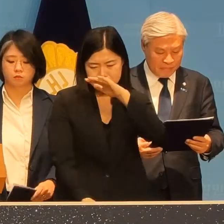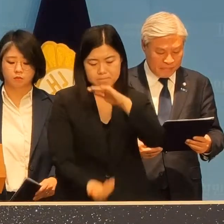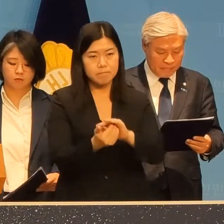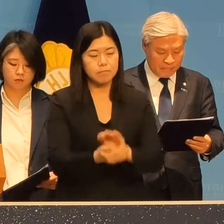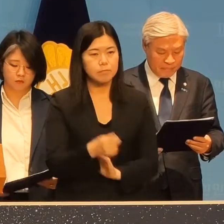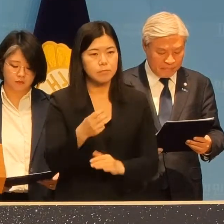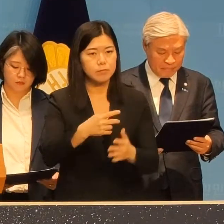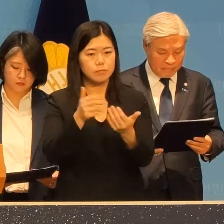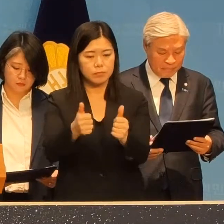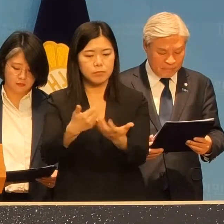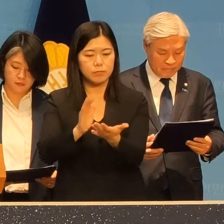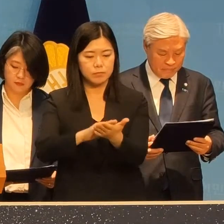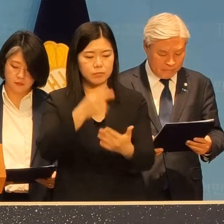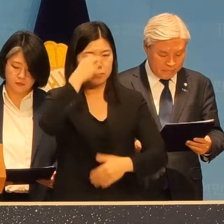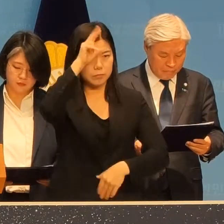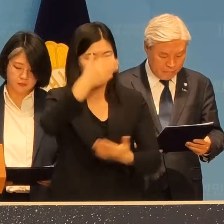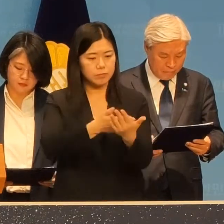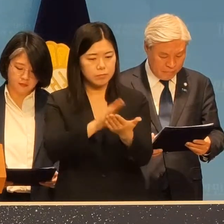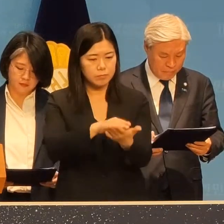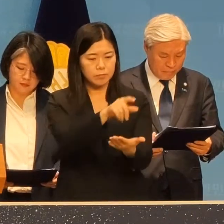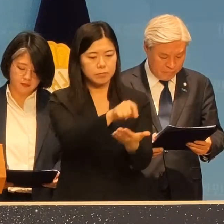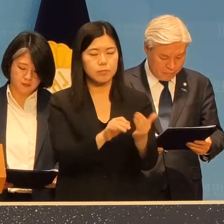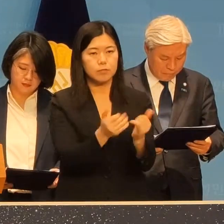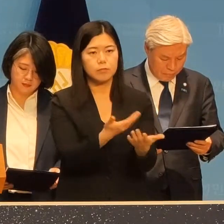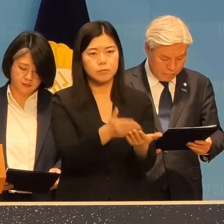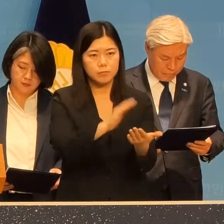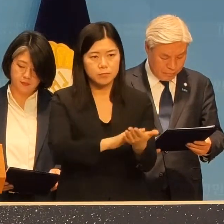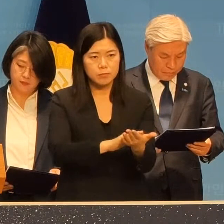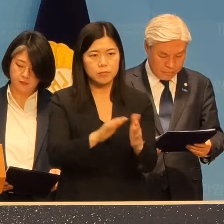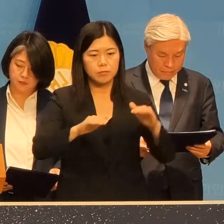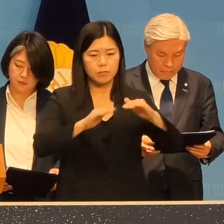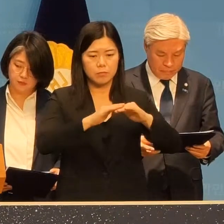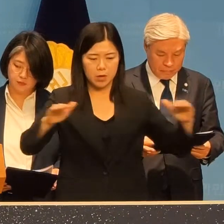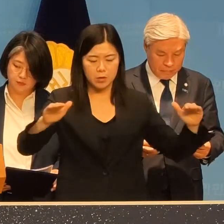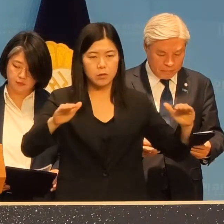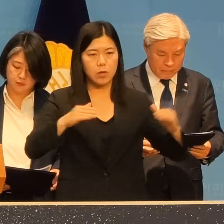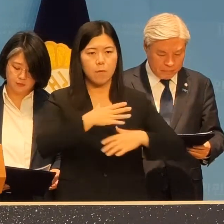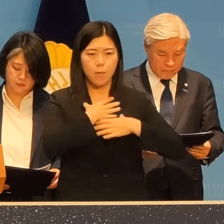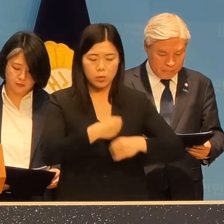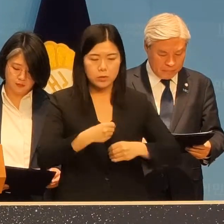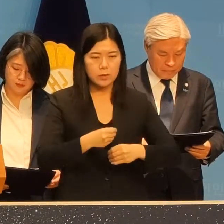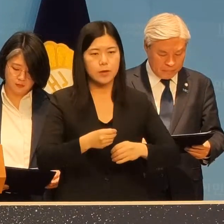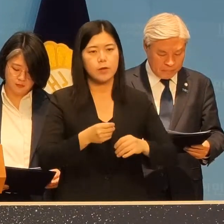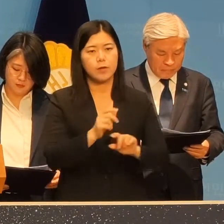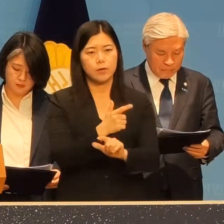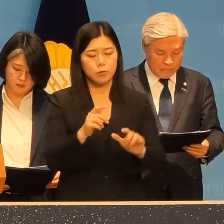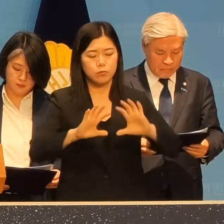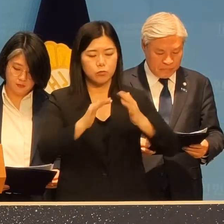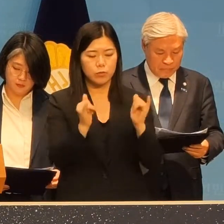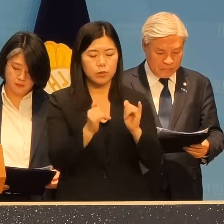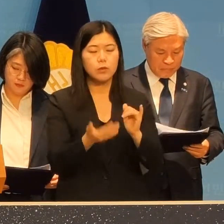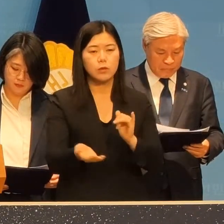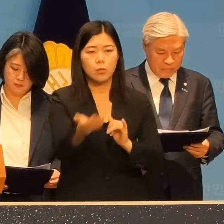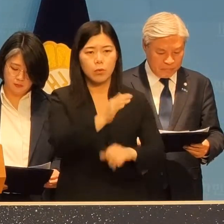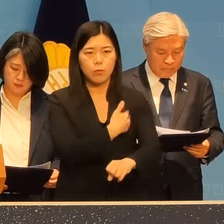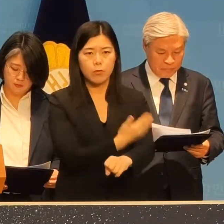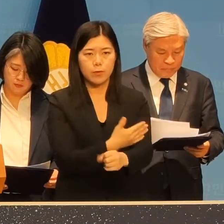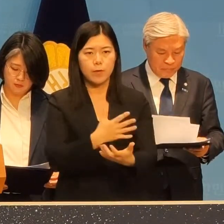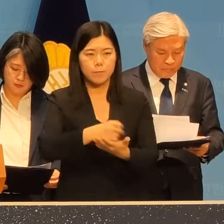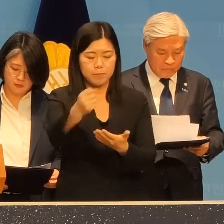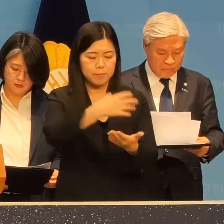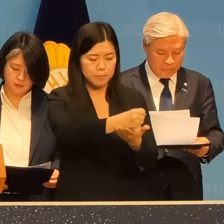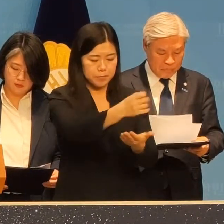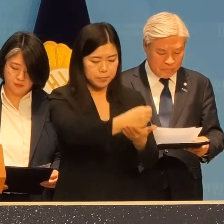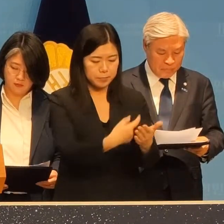사법개혁, 검찰개혁, 언론개혁, 불평등 해소 및 복지 강화 등 국민주권을 실현하는 개혁을 우리는 국민